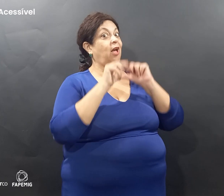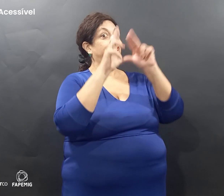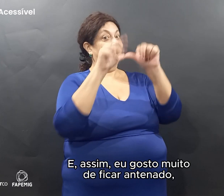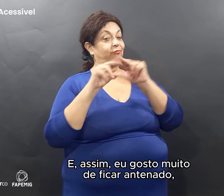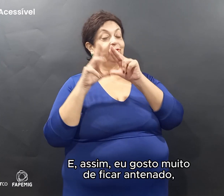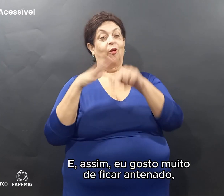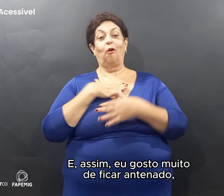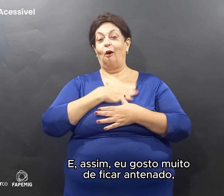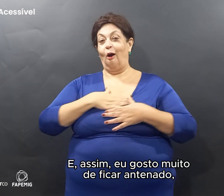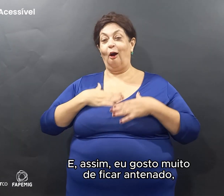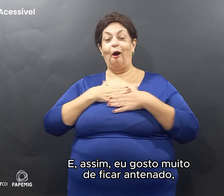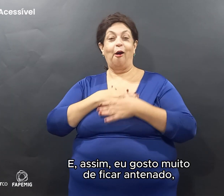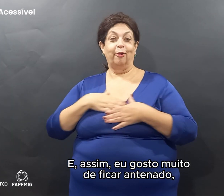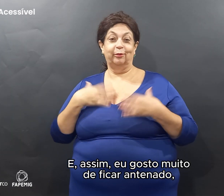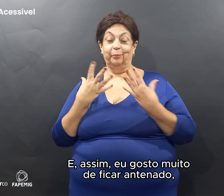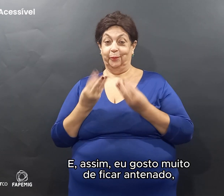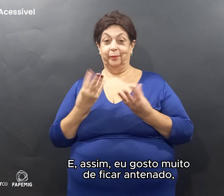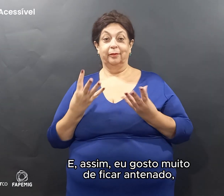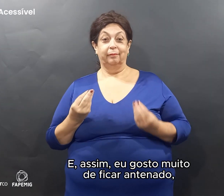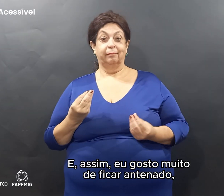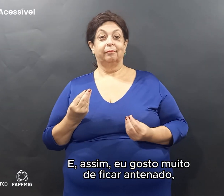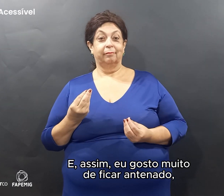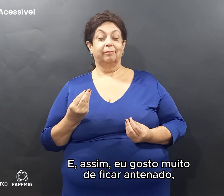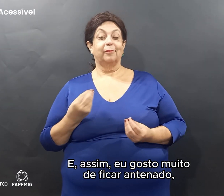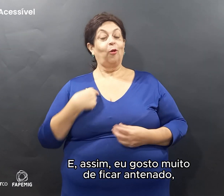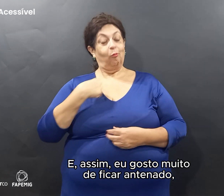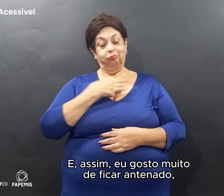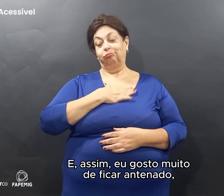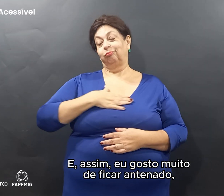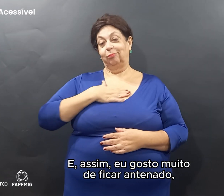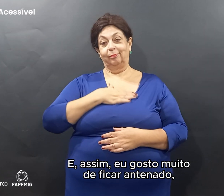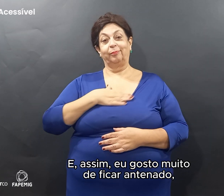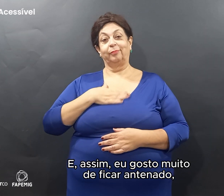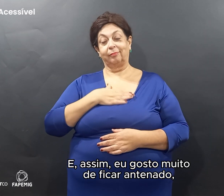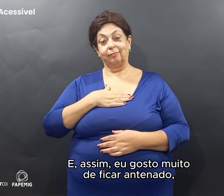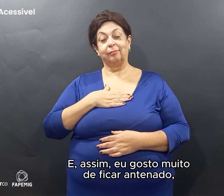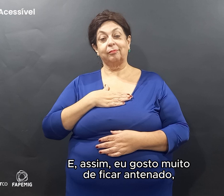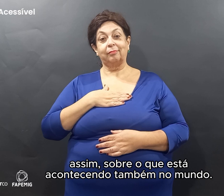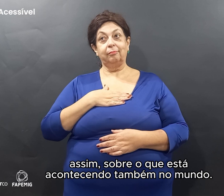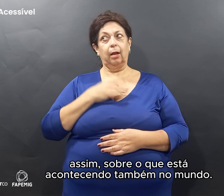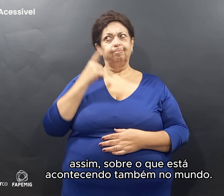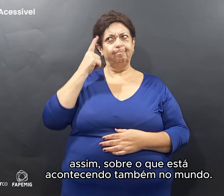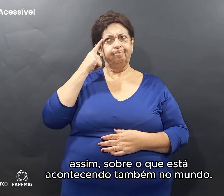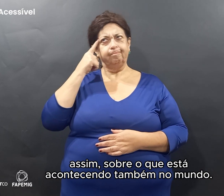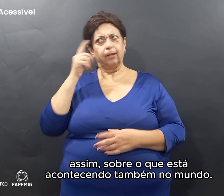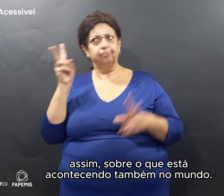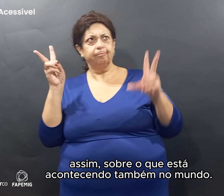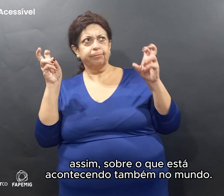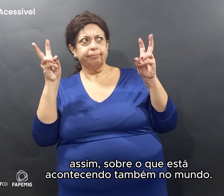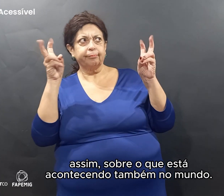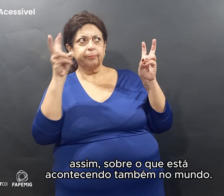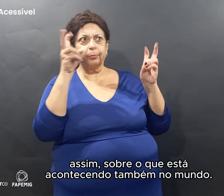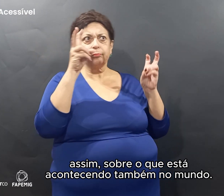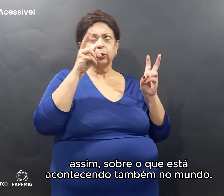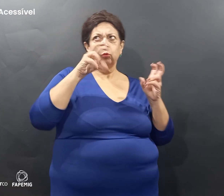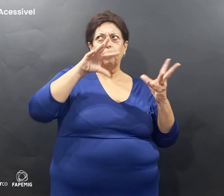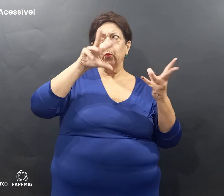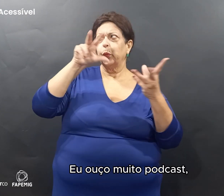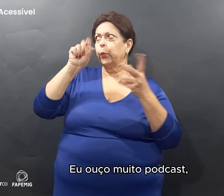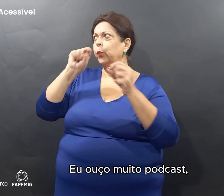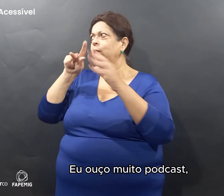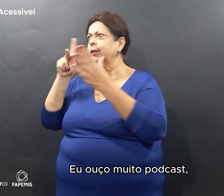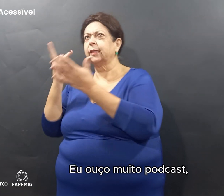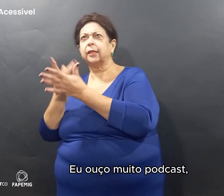também. E, assim, eu gosto muito de ficar antenado, assim, o que está acontecendo também, né, no mundo, assim,